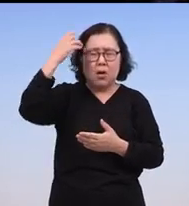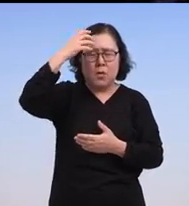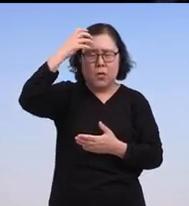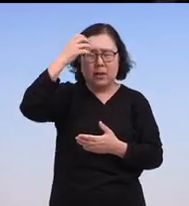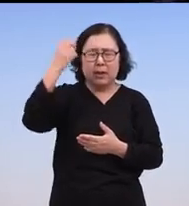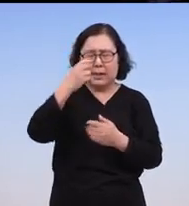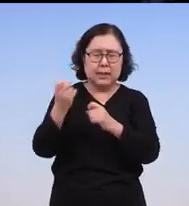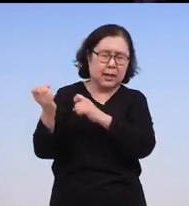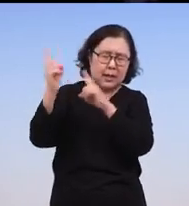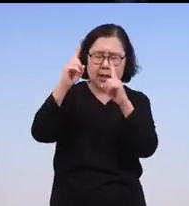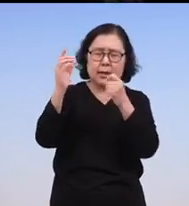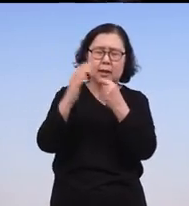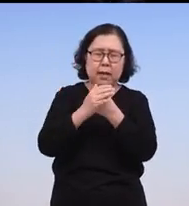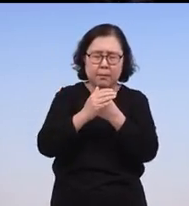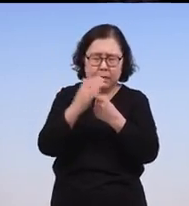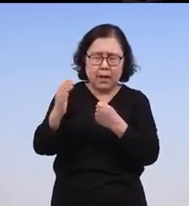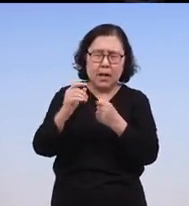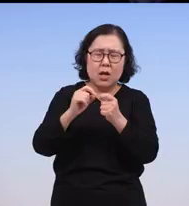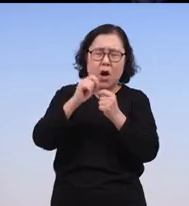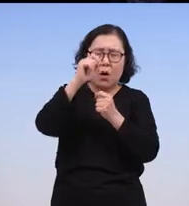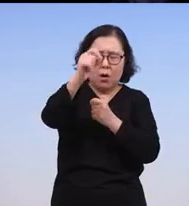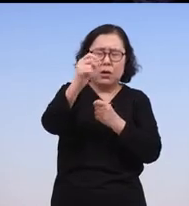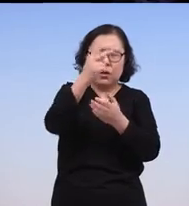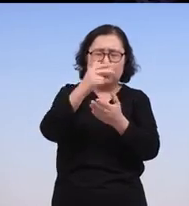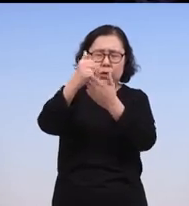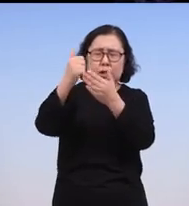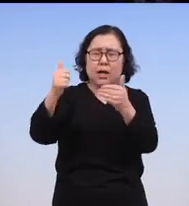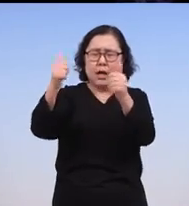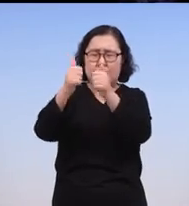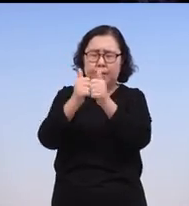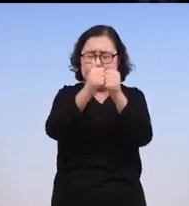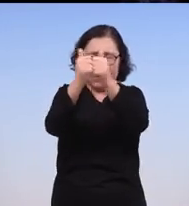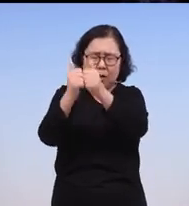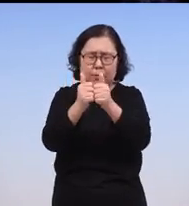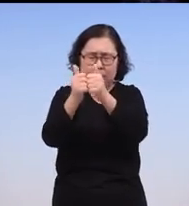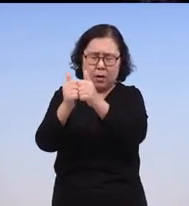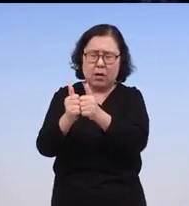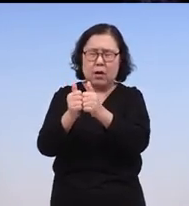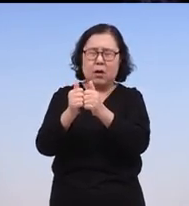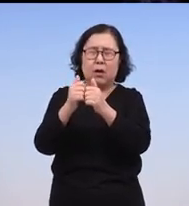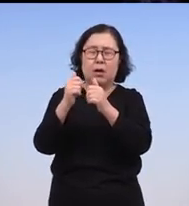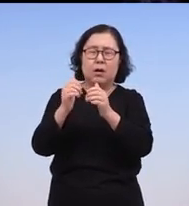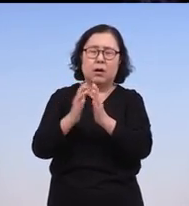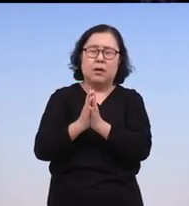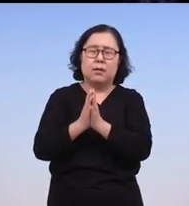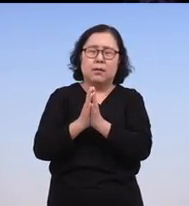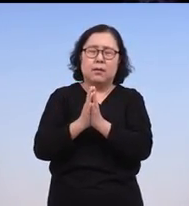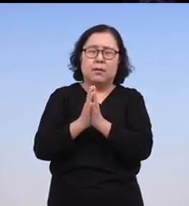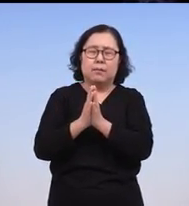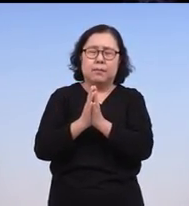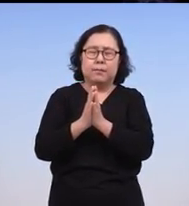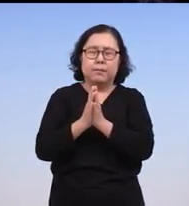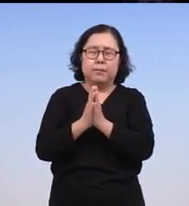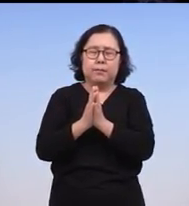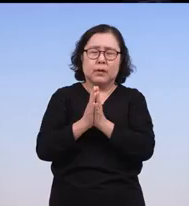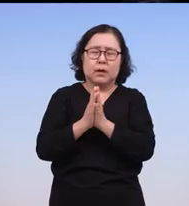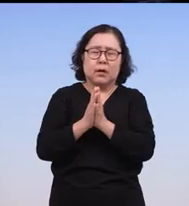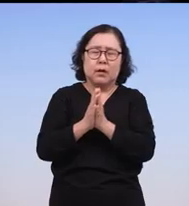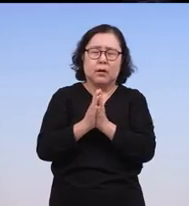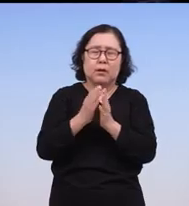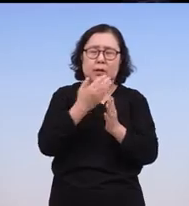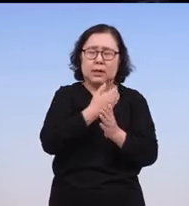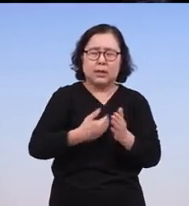하나님, 내 영혼이 다시 살아났기 때문에 영원히 주님과 더불어 우리가 사도신경을 고백할